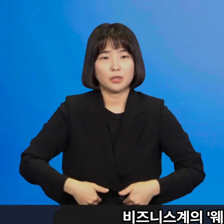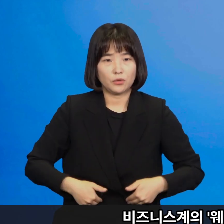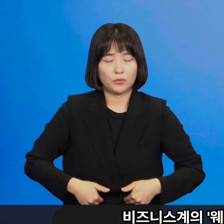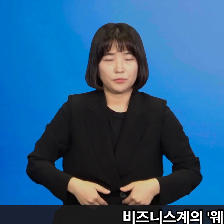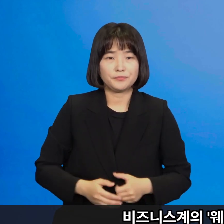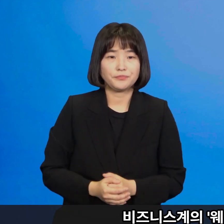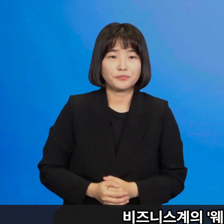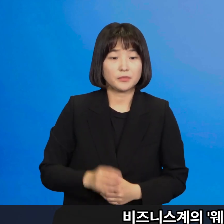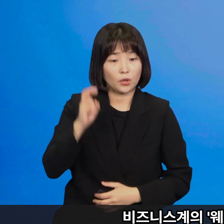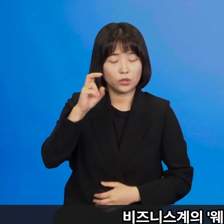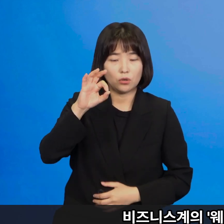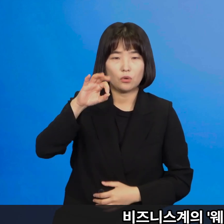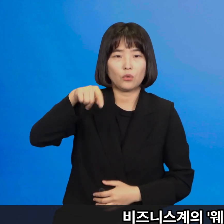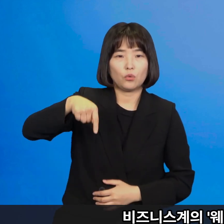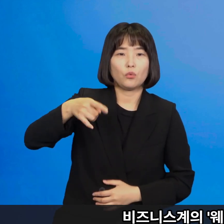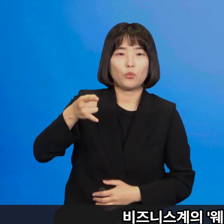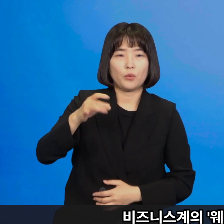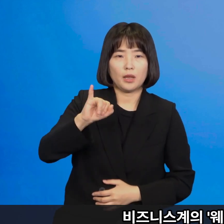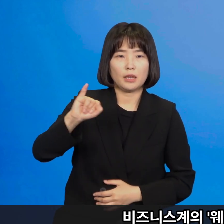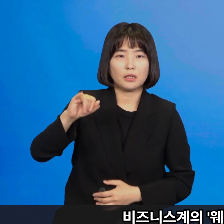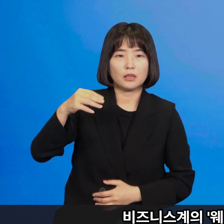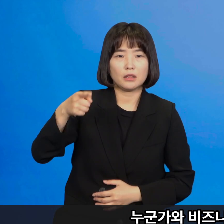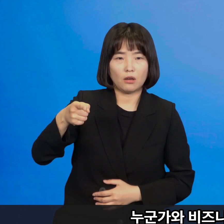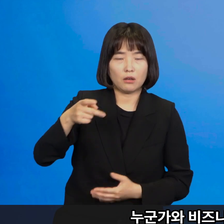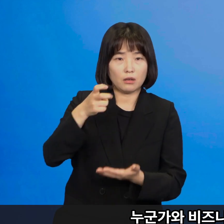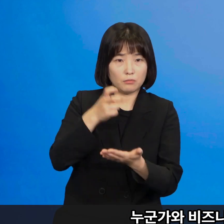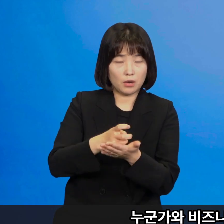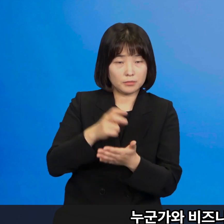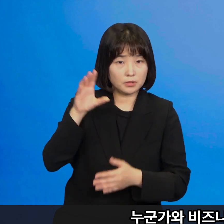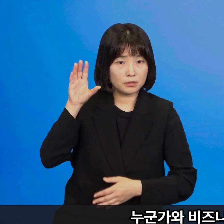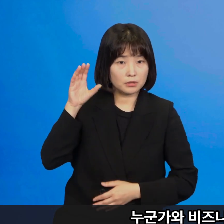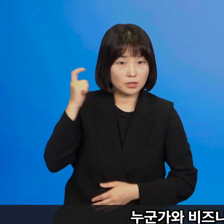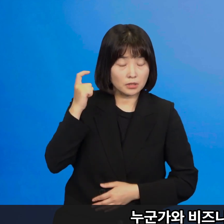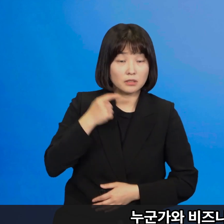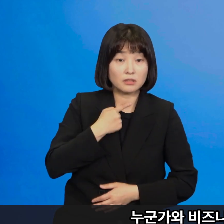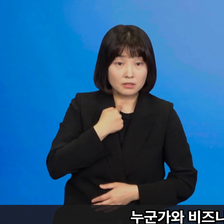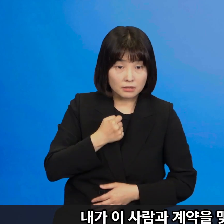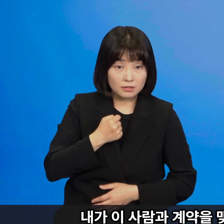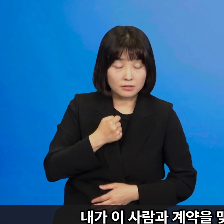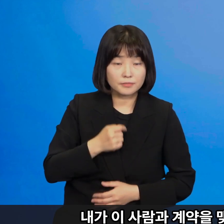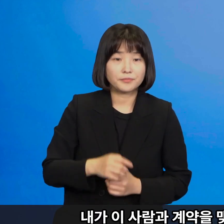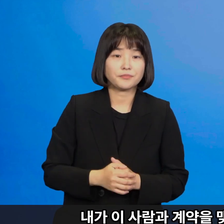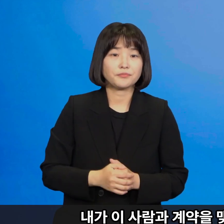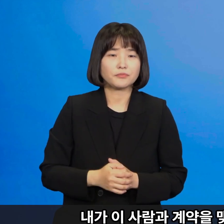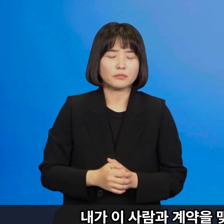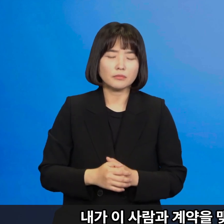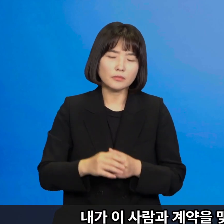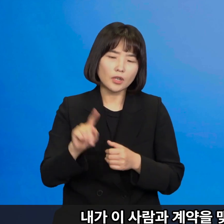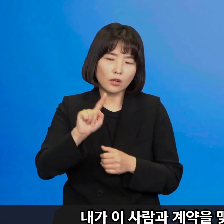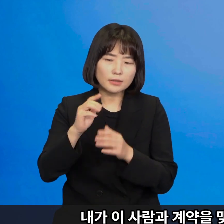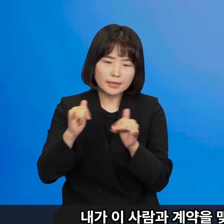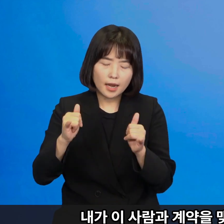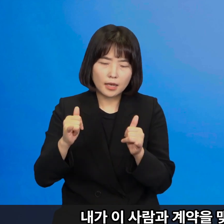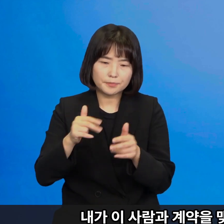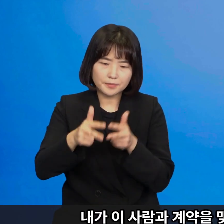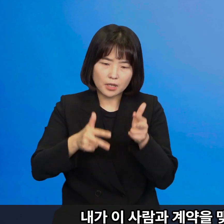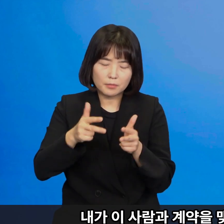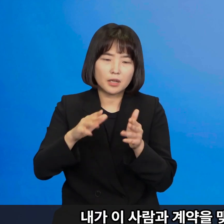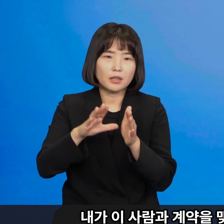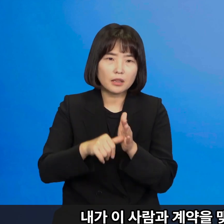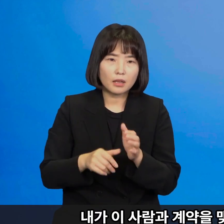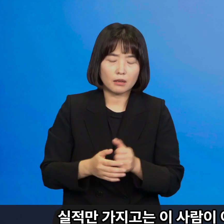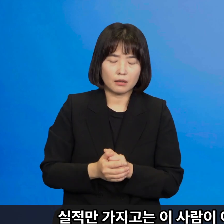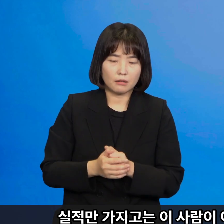비즈니스계에 웨이터의 법칙이 있죠. 누군가와 비즈니스를 하려 할 때에 내가 이 사람과 계약을 맺어도 될까?